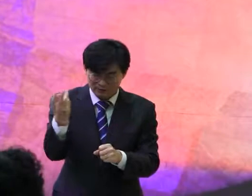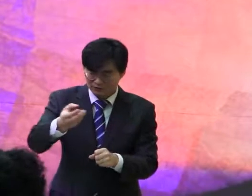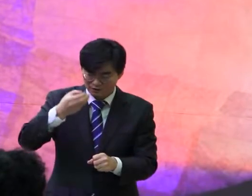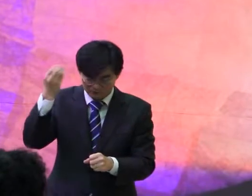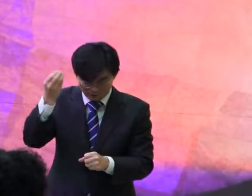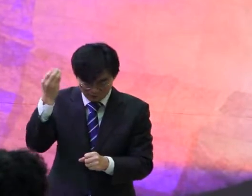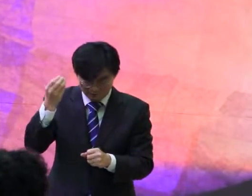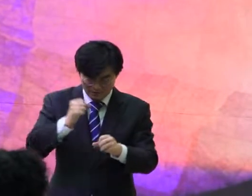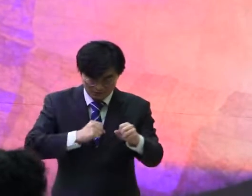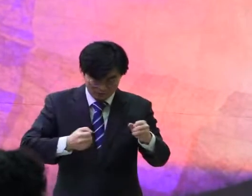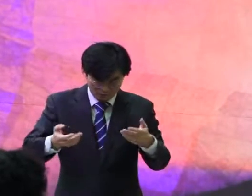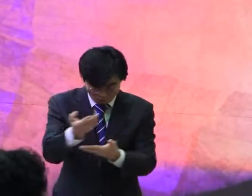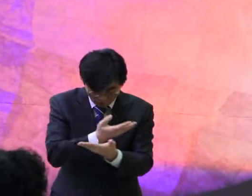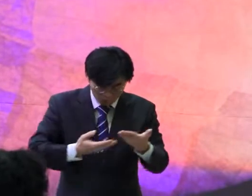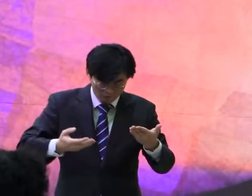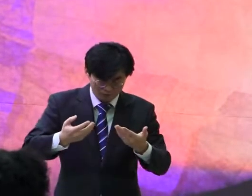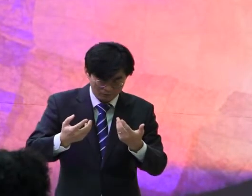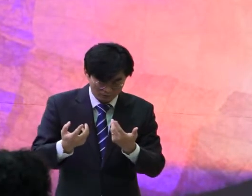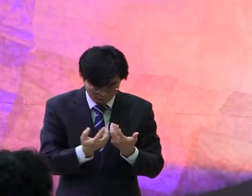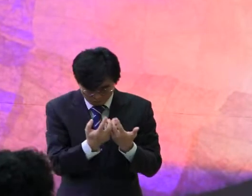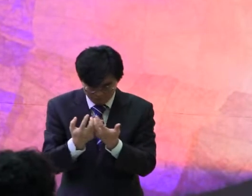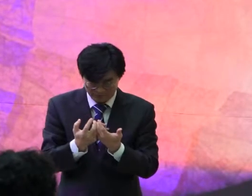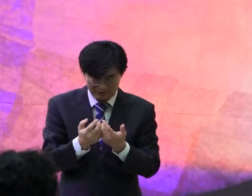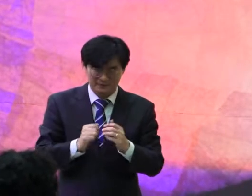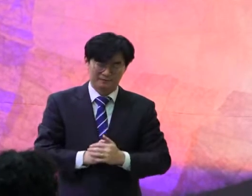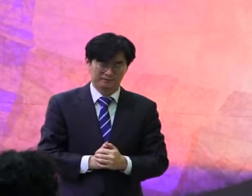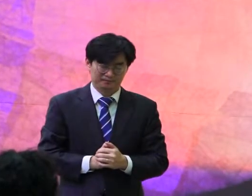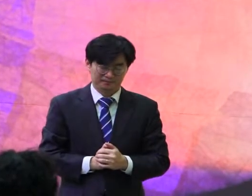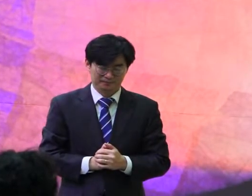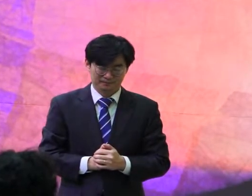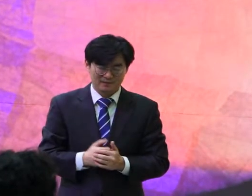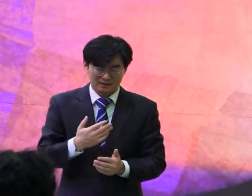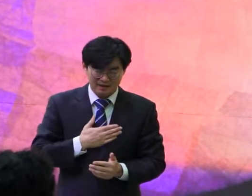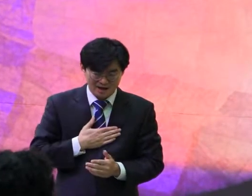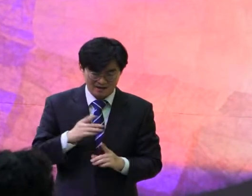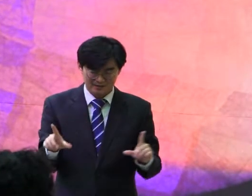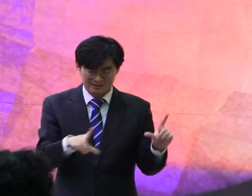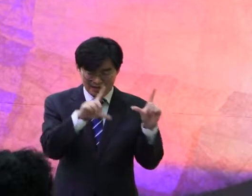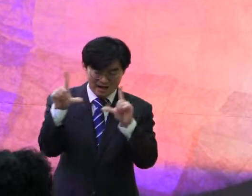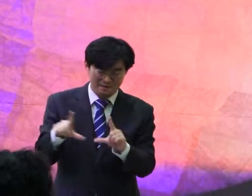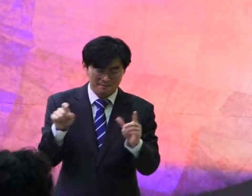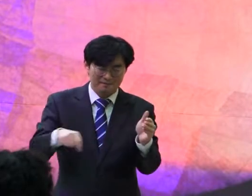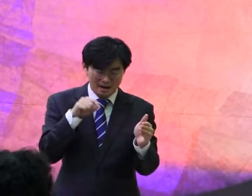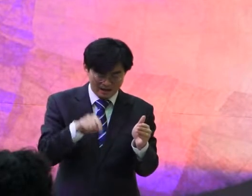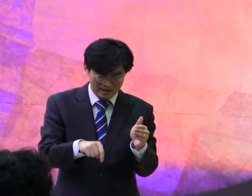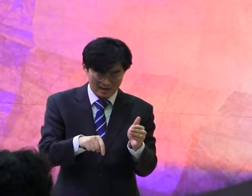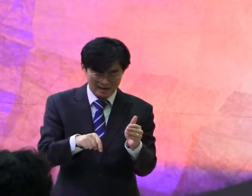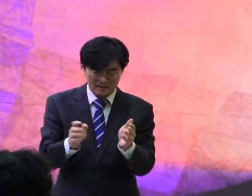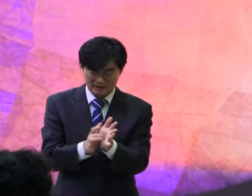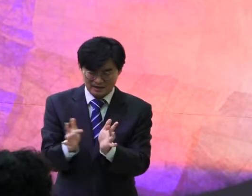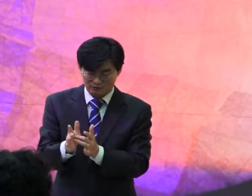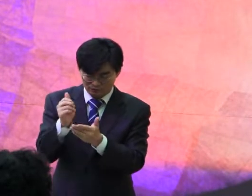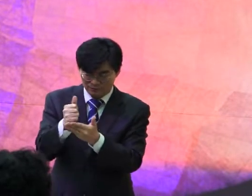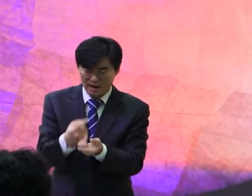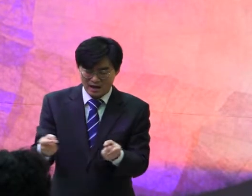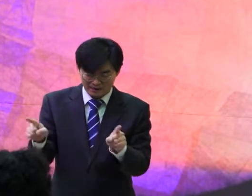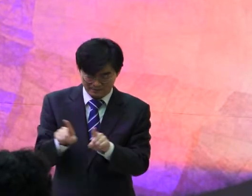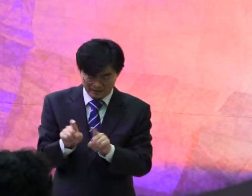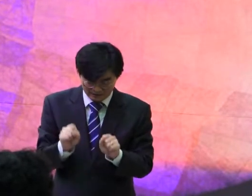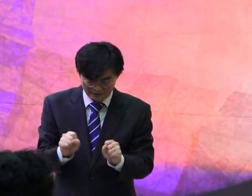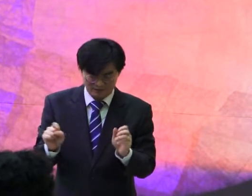성령님의 교통하심과 충만하시니 나의 삶 속에 예수님이 함께 하심을